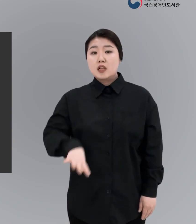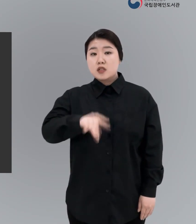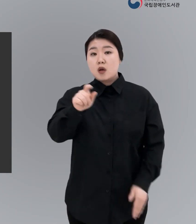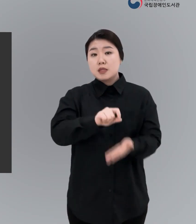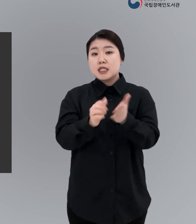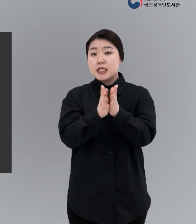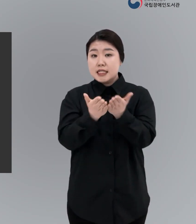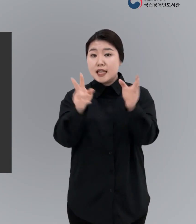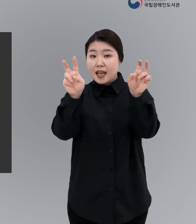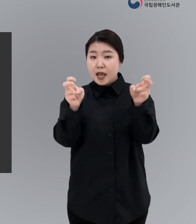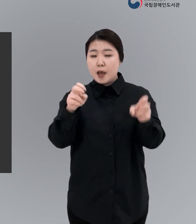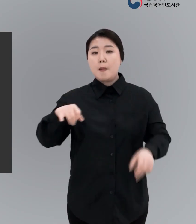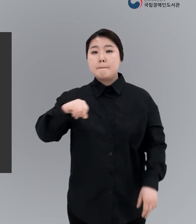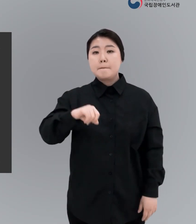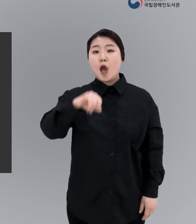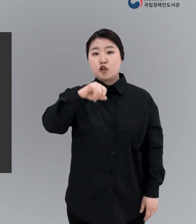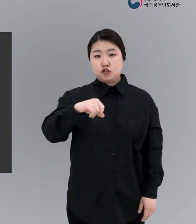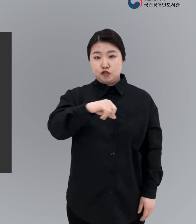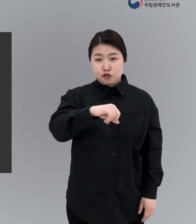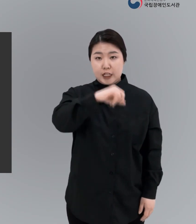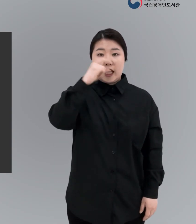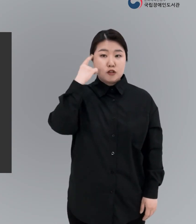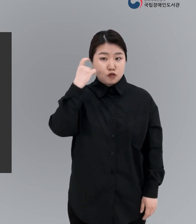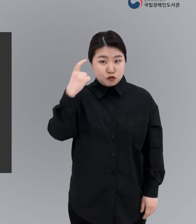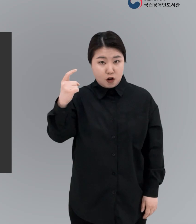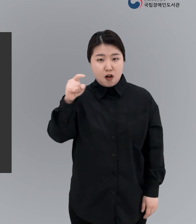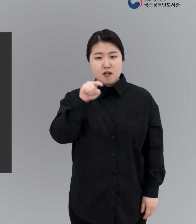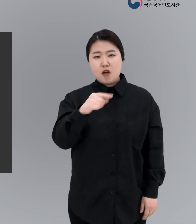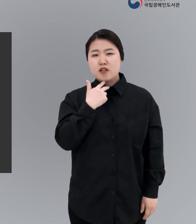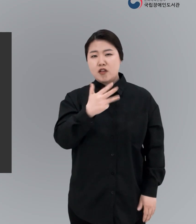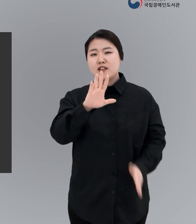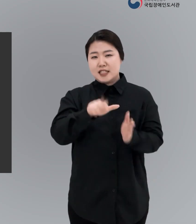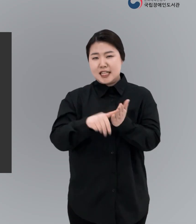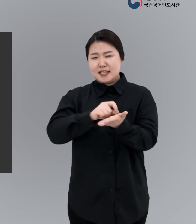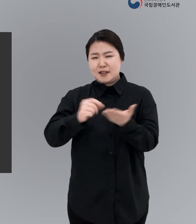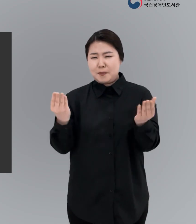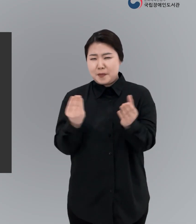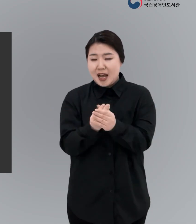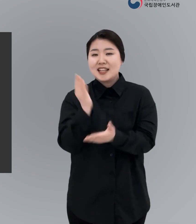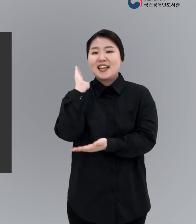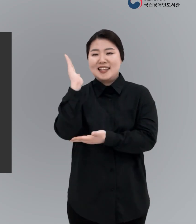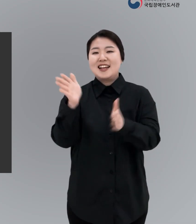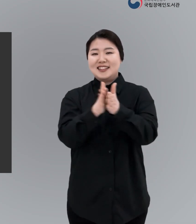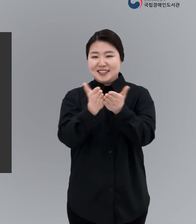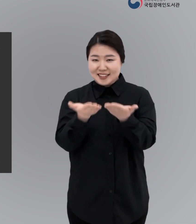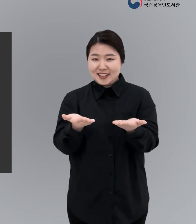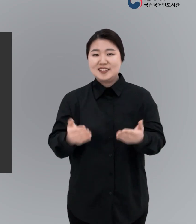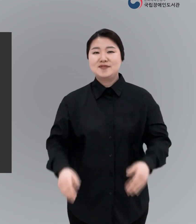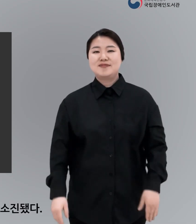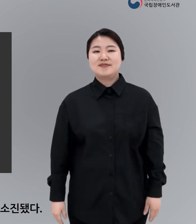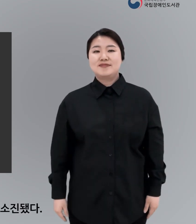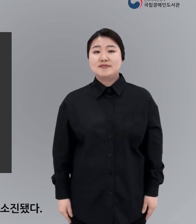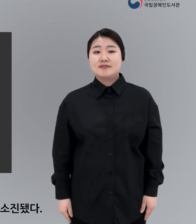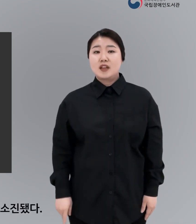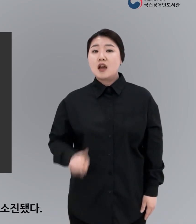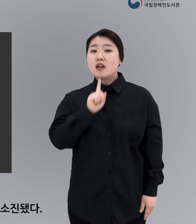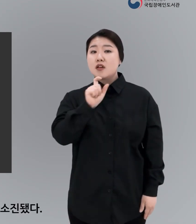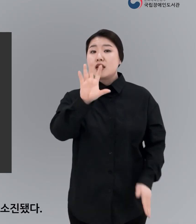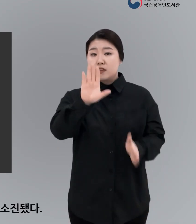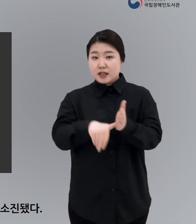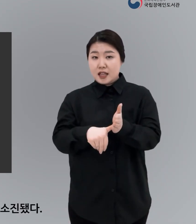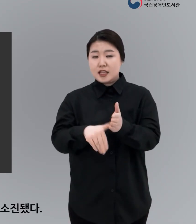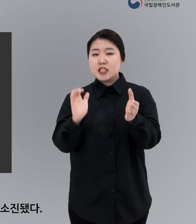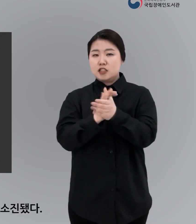베르베르가 처음으로 쓴 작품은 벼룩의 추억으로 그의 나이 8살에 완성한 단편소설이다.